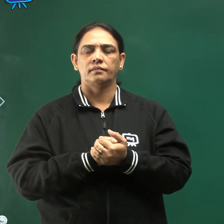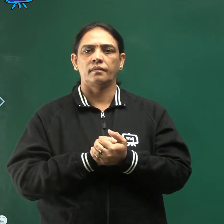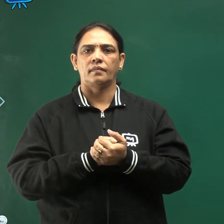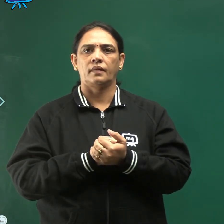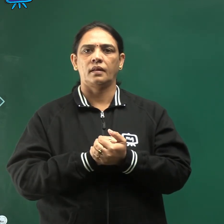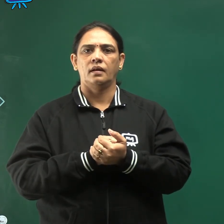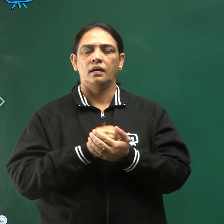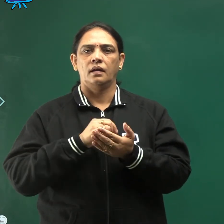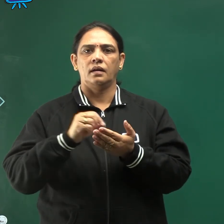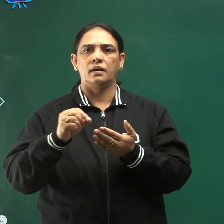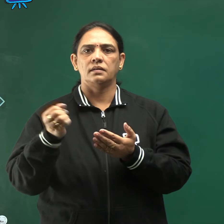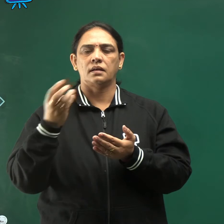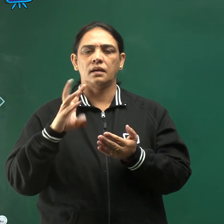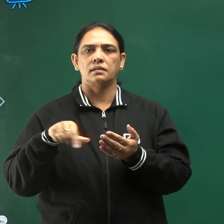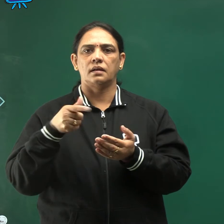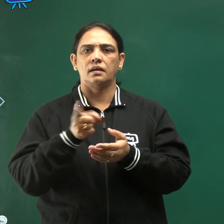लिखी संख्या से